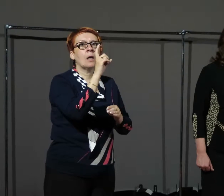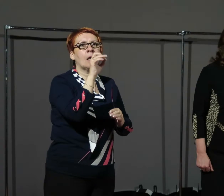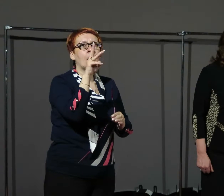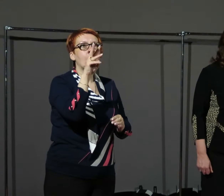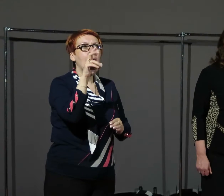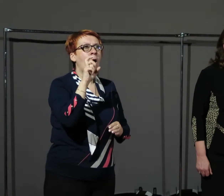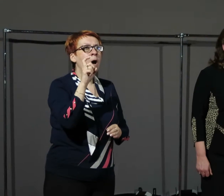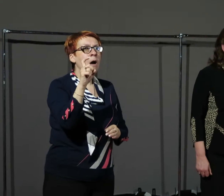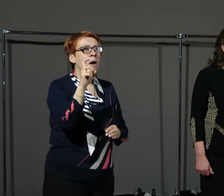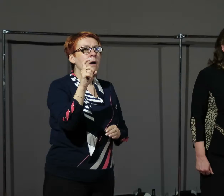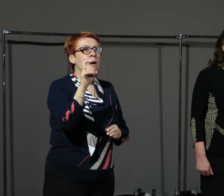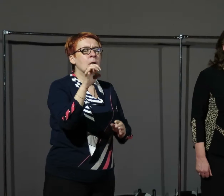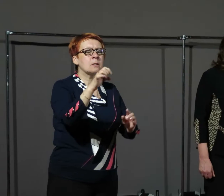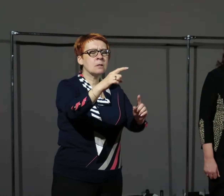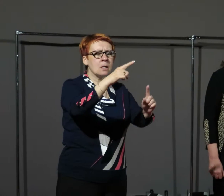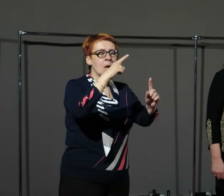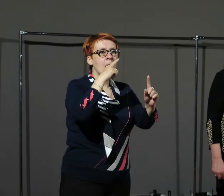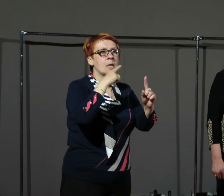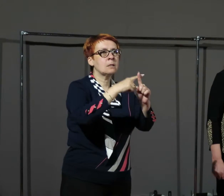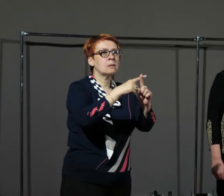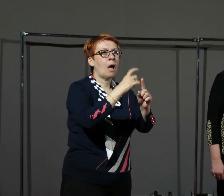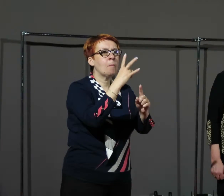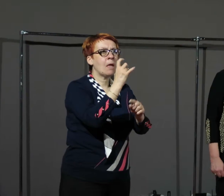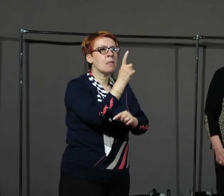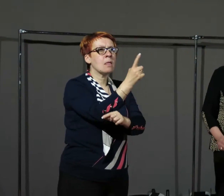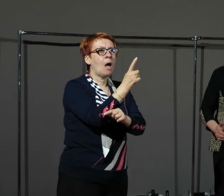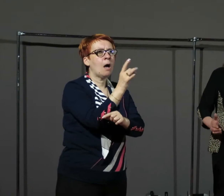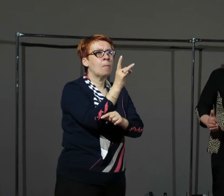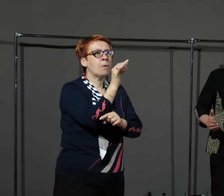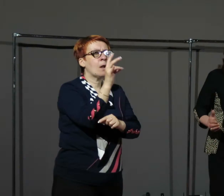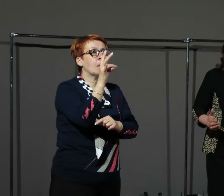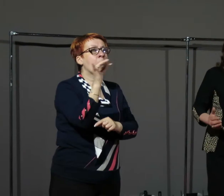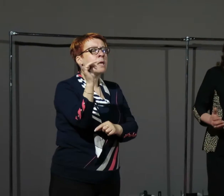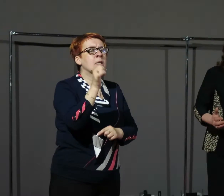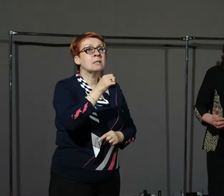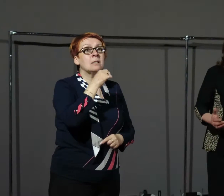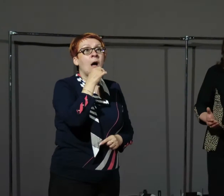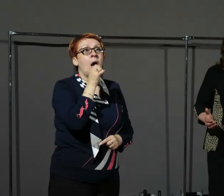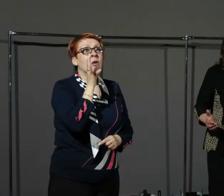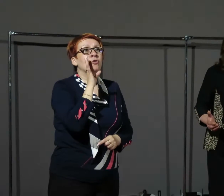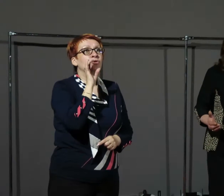с крестами на броне. И старшая